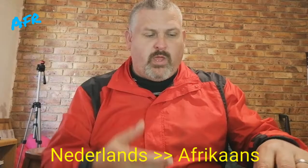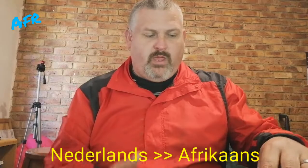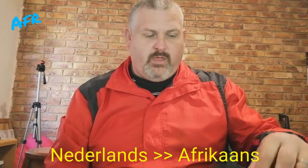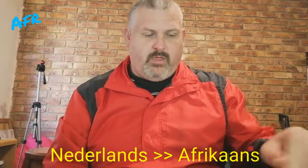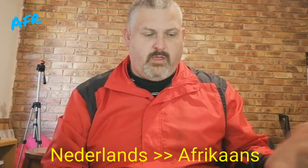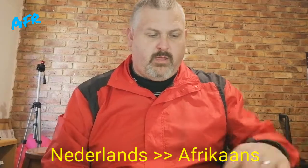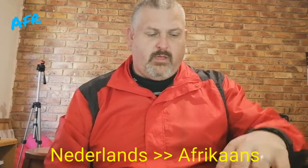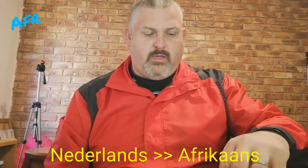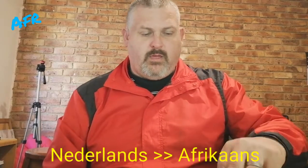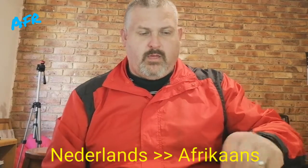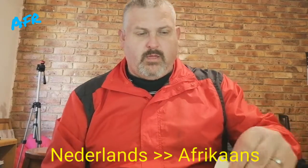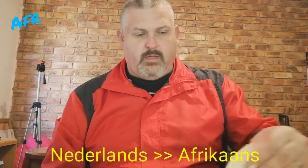mooi.